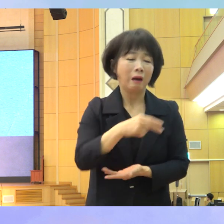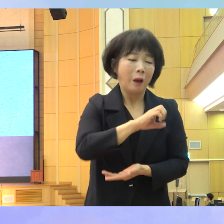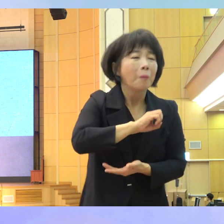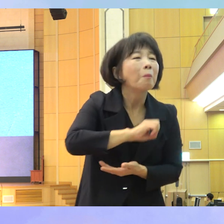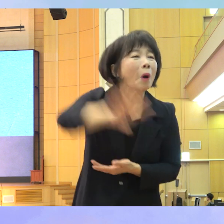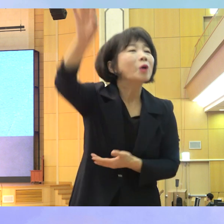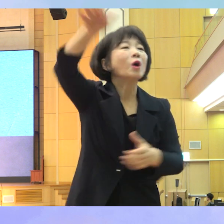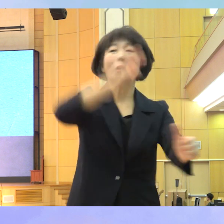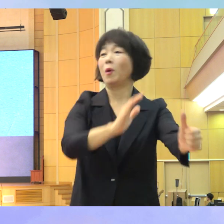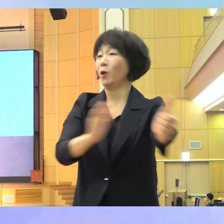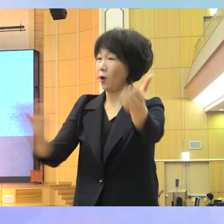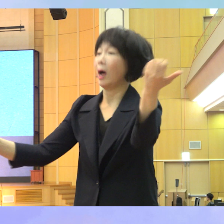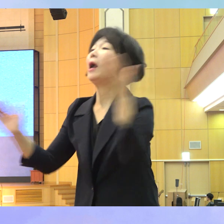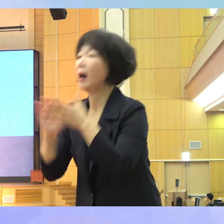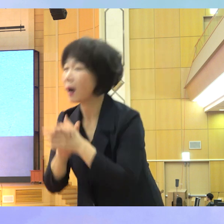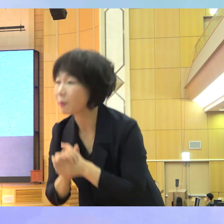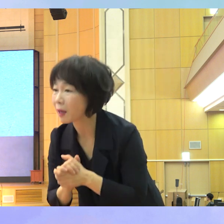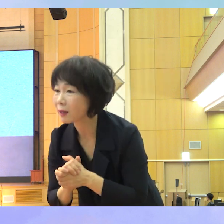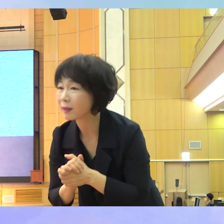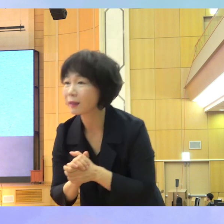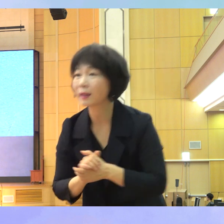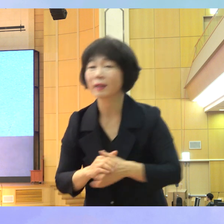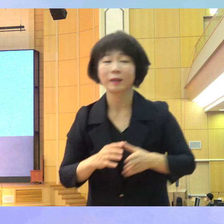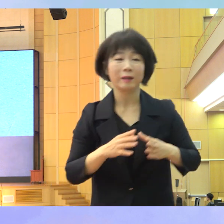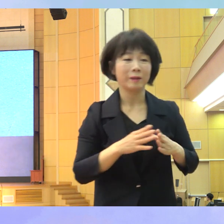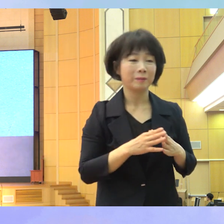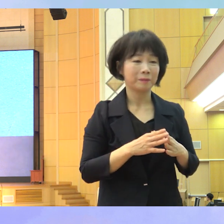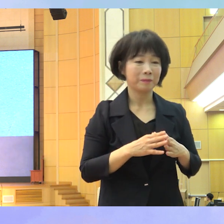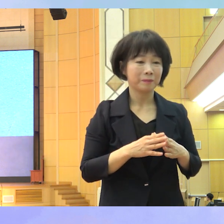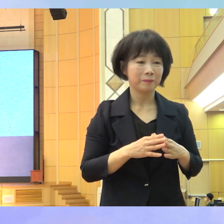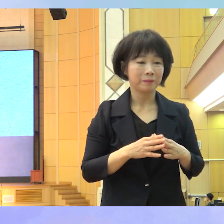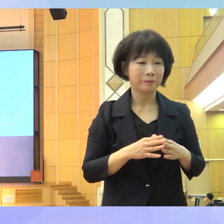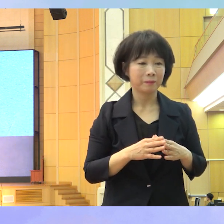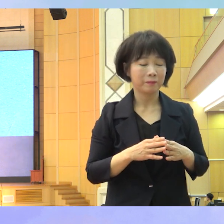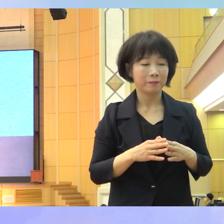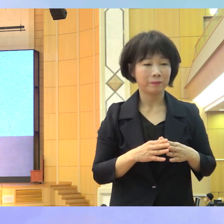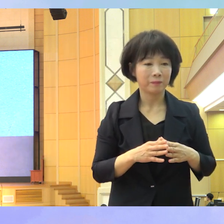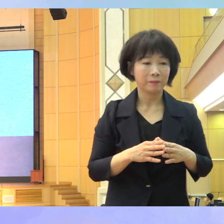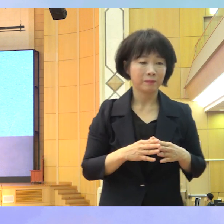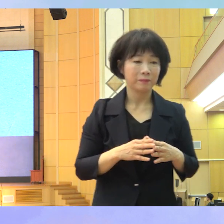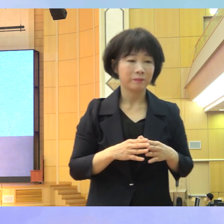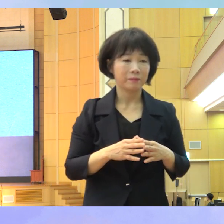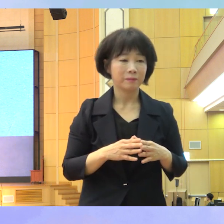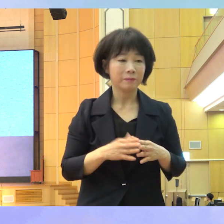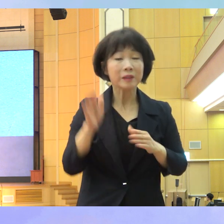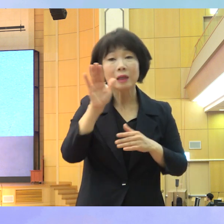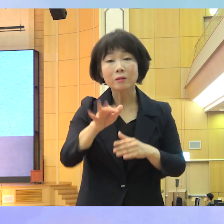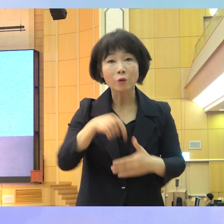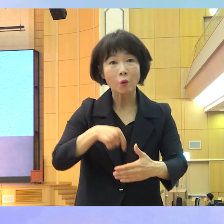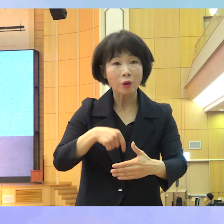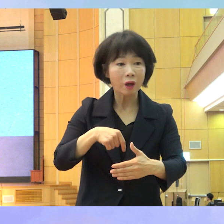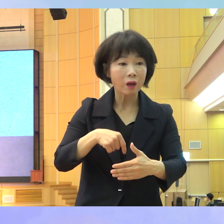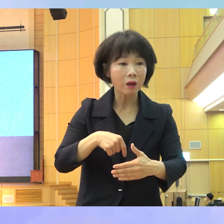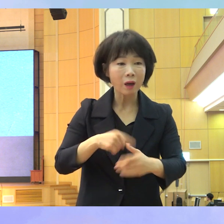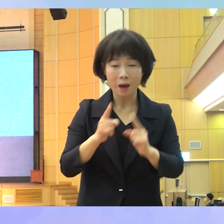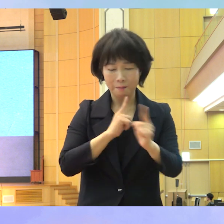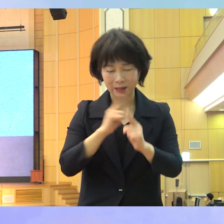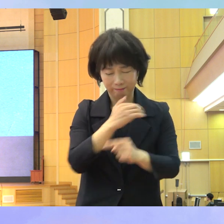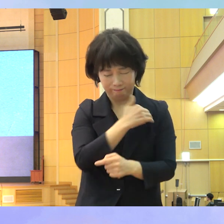그래야지 내가 삶에서 힘들 때 꺼내보지요. 그래서